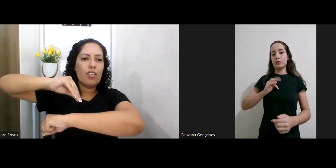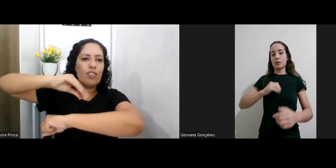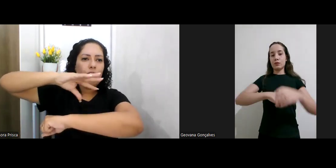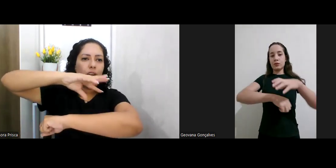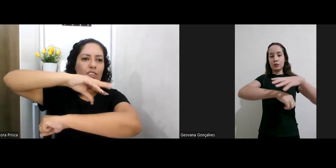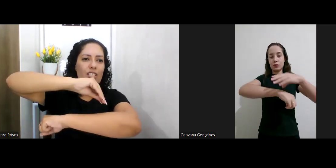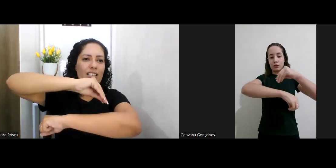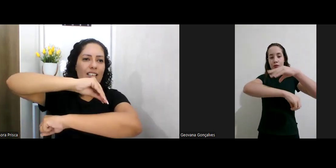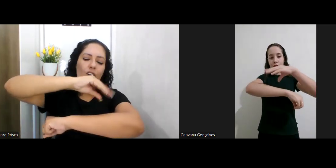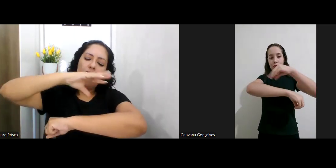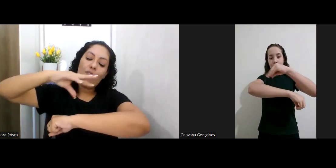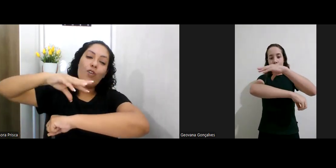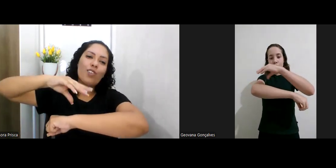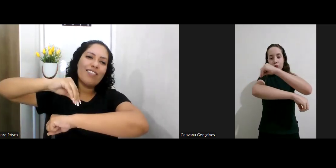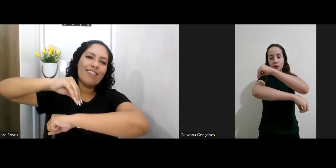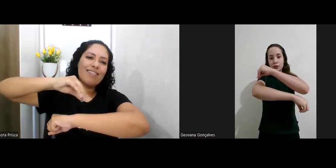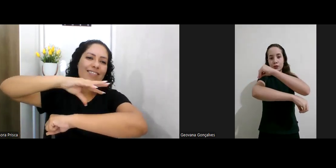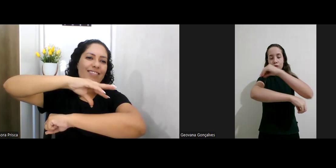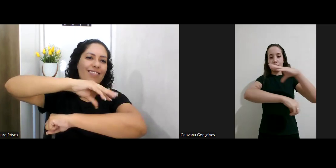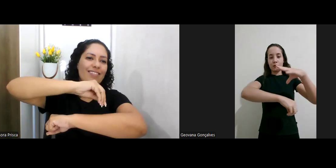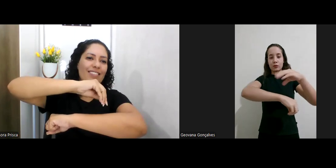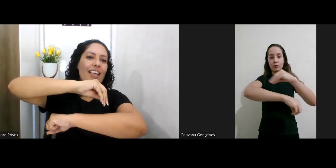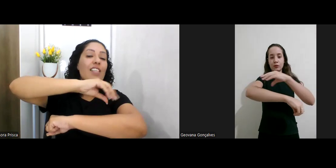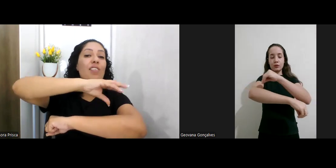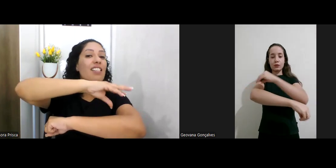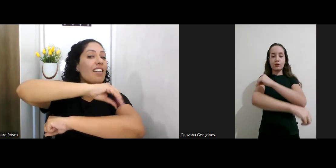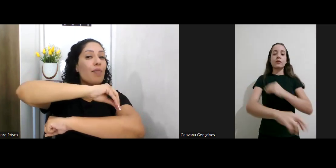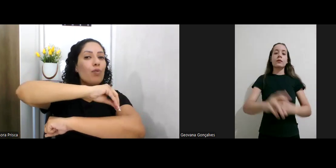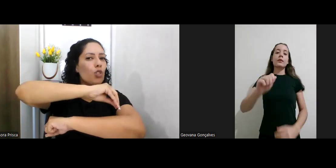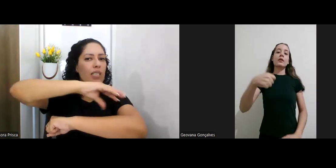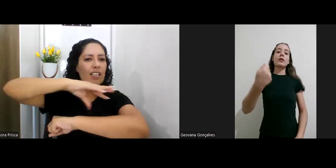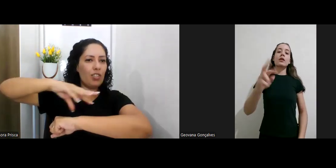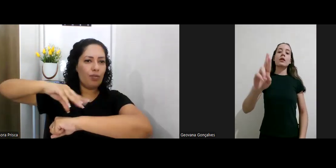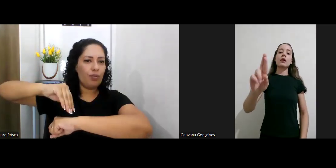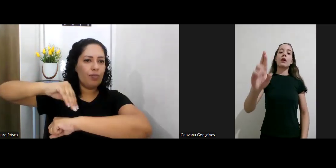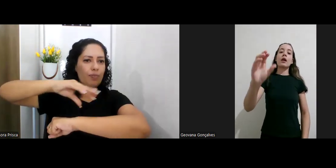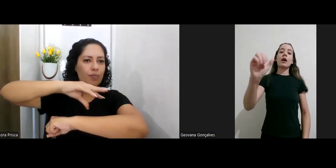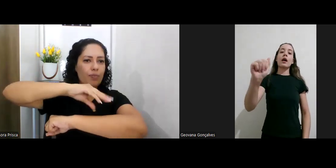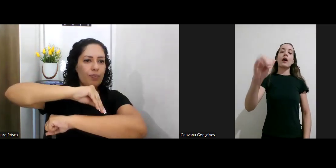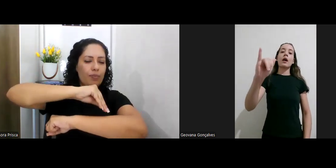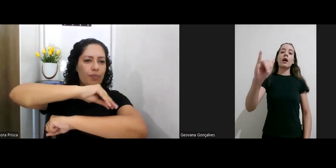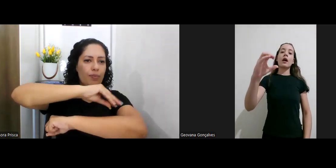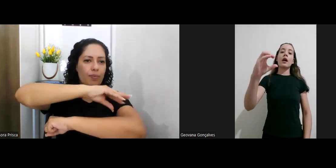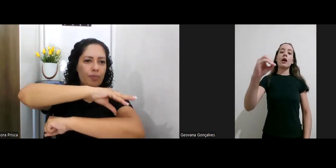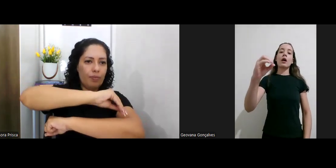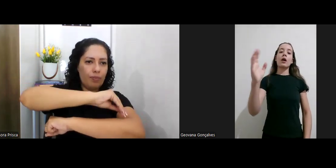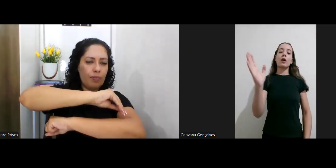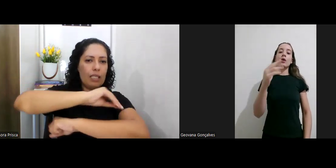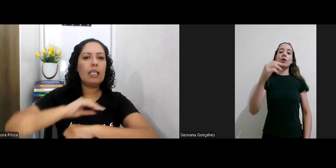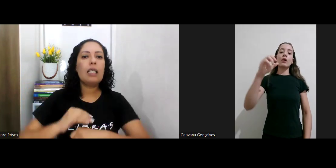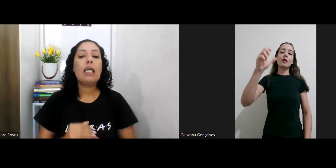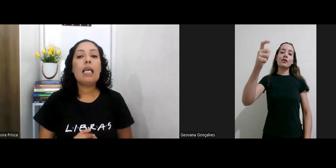do raio-x. Olha o raio-x aqui, ó, é a foto. Língua de sinais é muito explicativo.